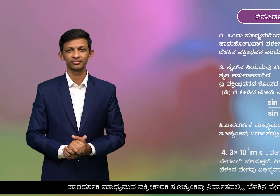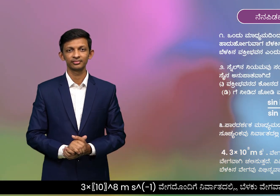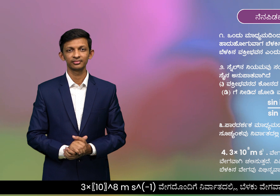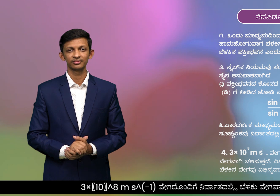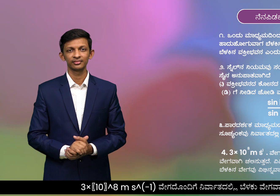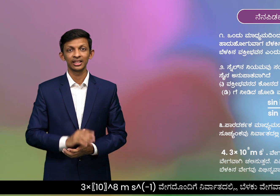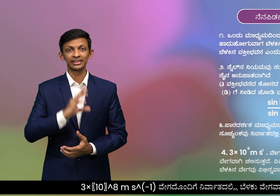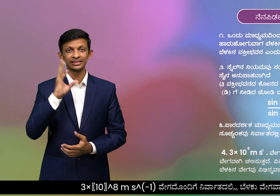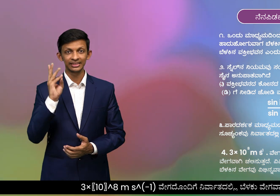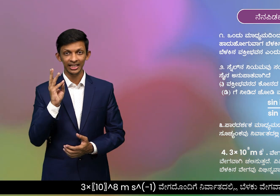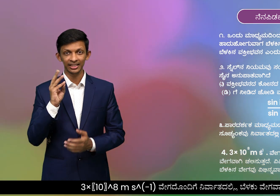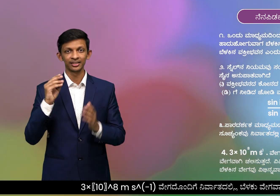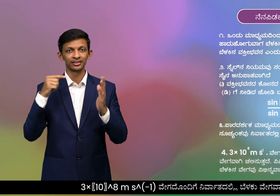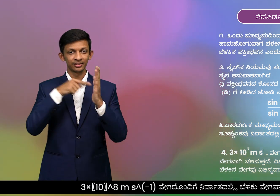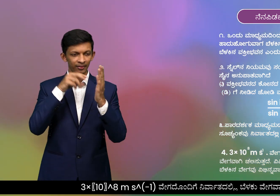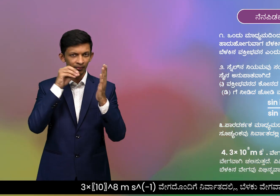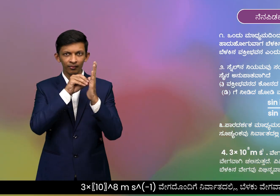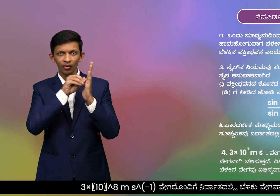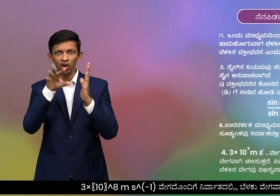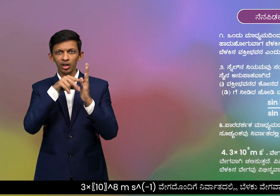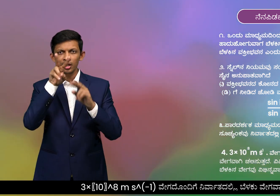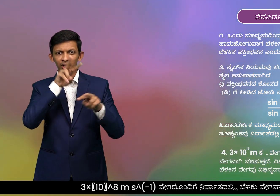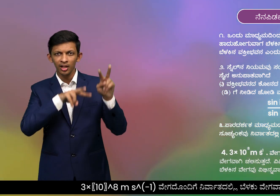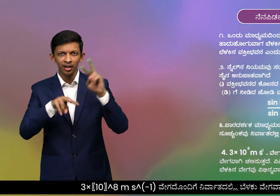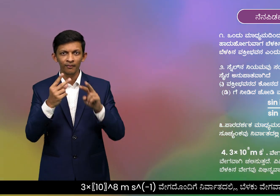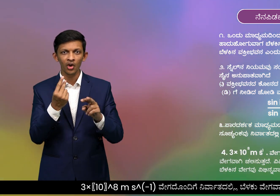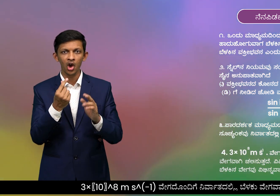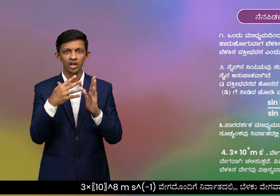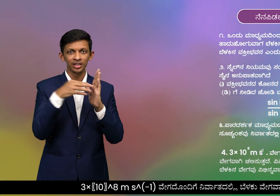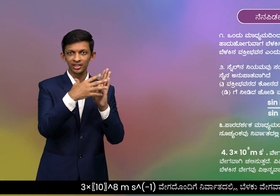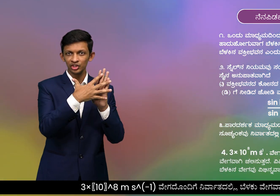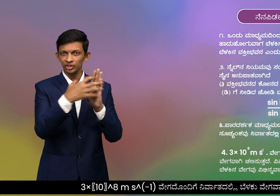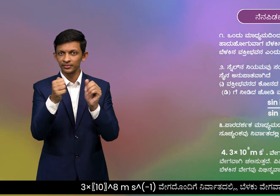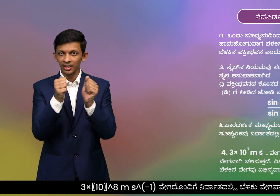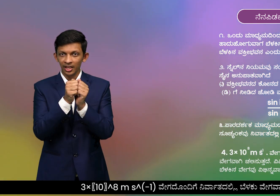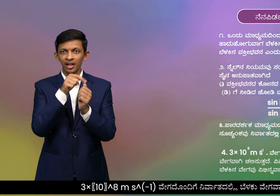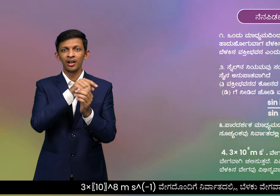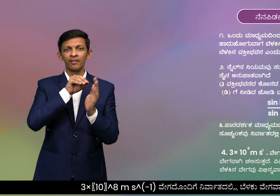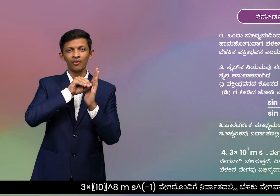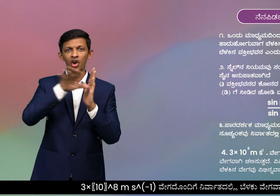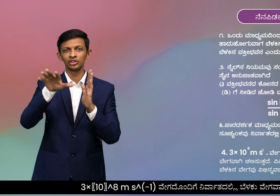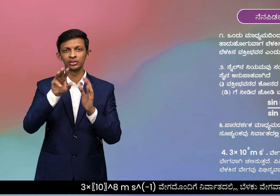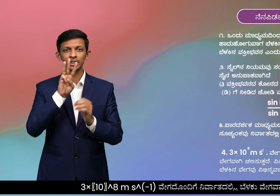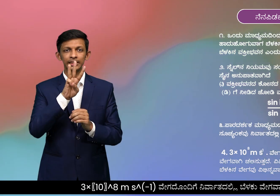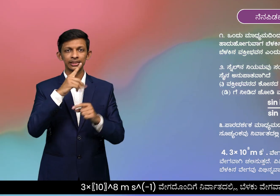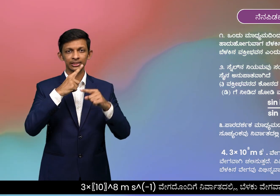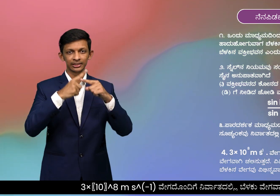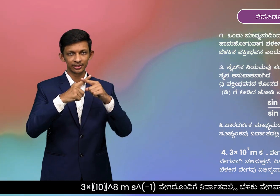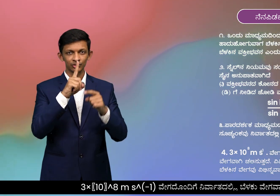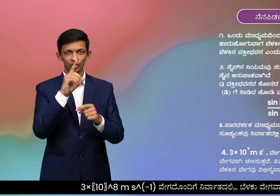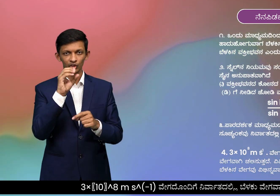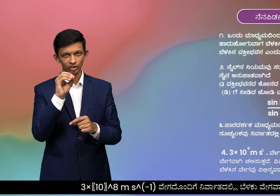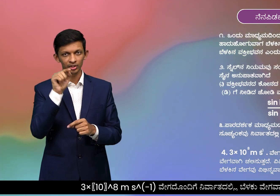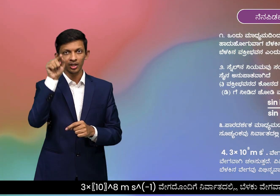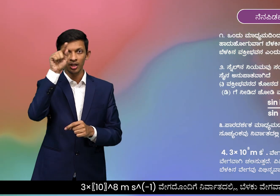3 into 10, 8 ms into minus 1 वेगदोंदिगे निर्वात दल्ली बेलकु वेगवागी